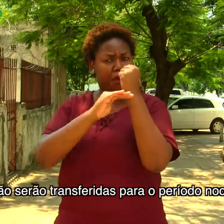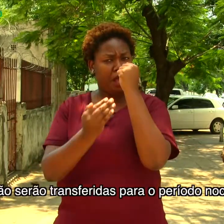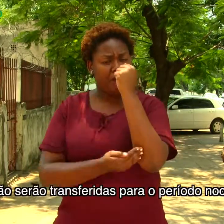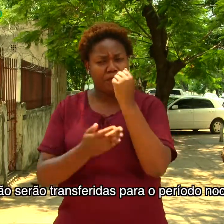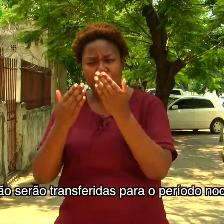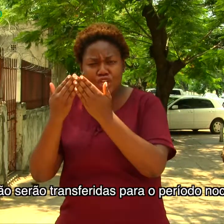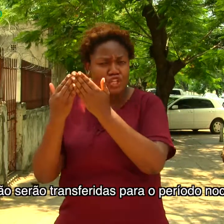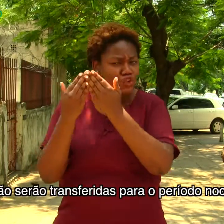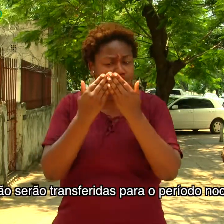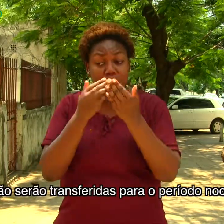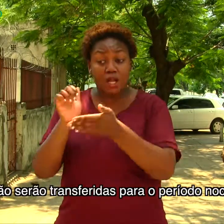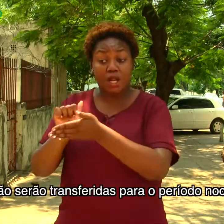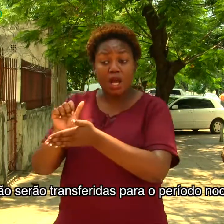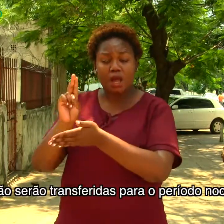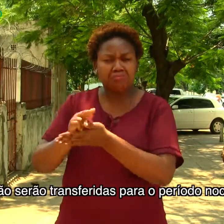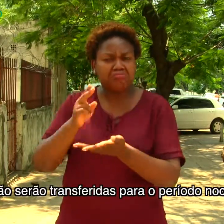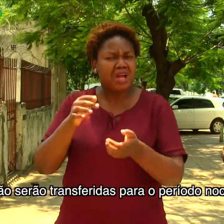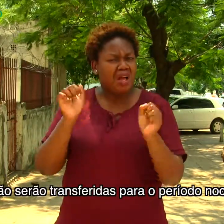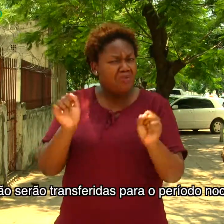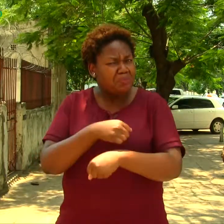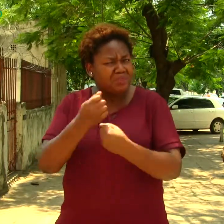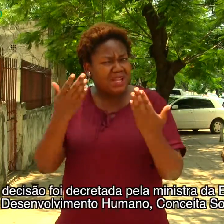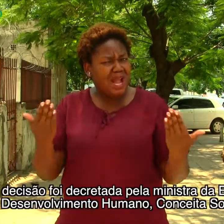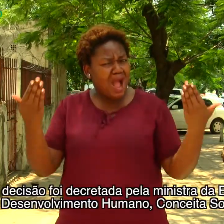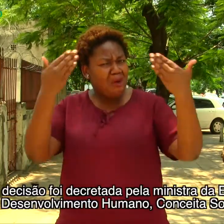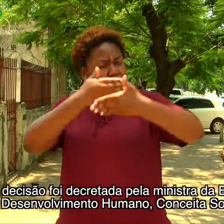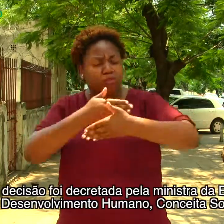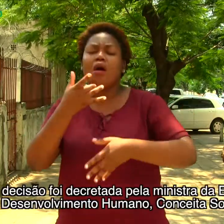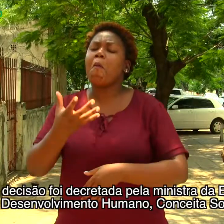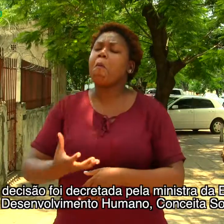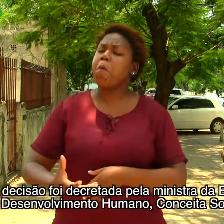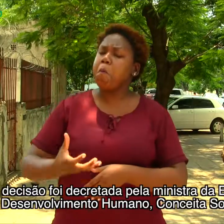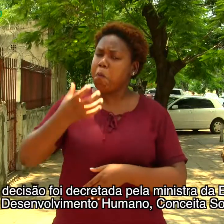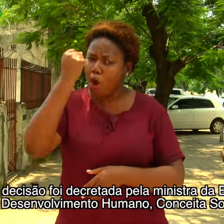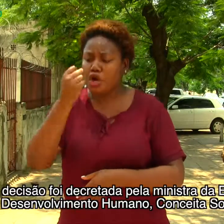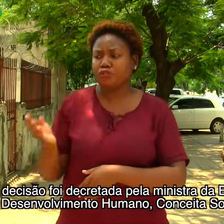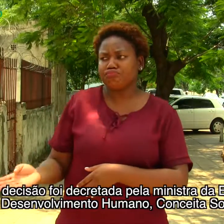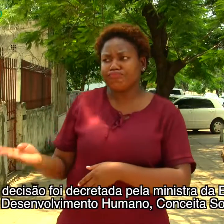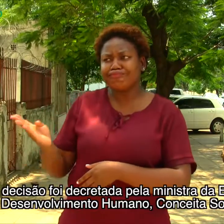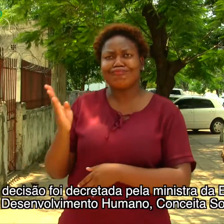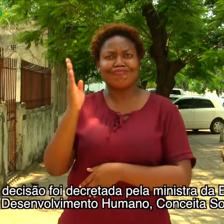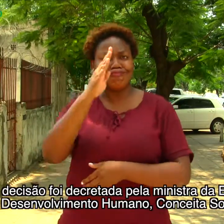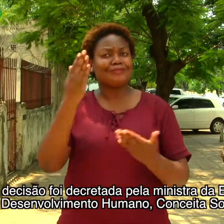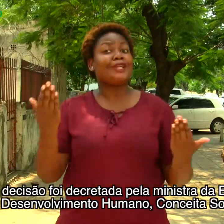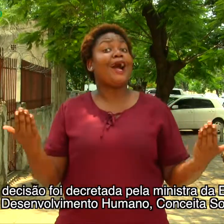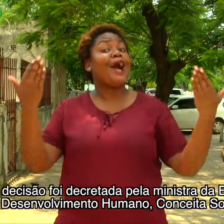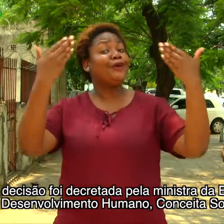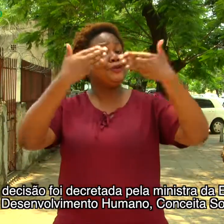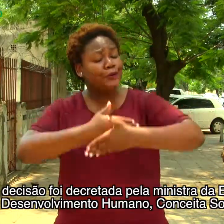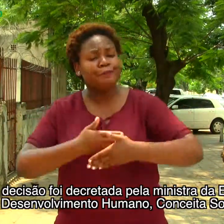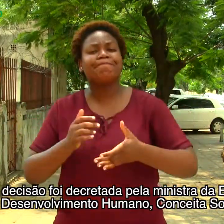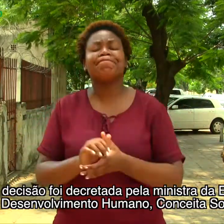serão transferidas para o período noturno. Esta decisão foi decretada pela Ministra da Educação e Desenvolvimento